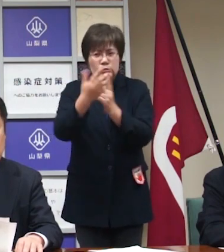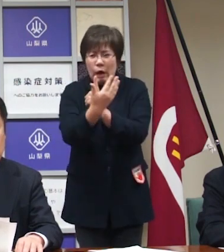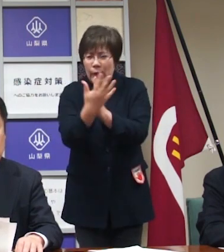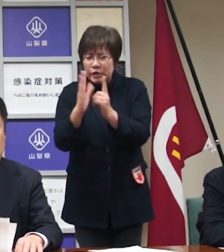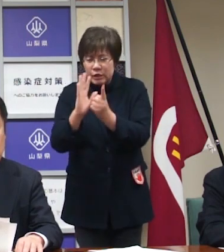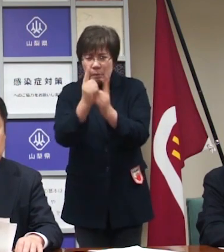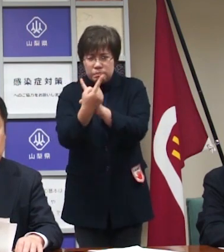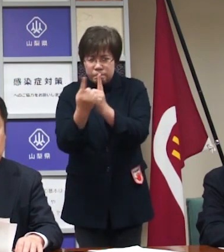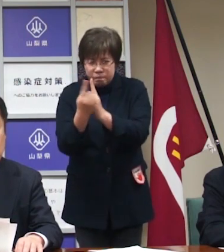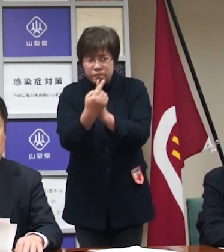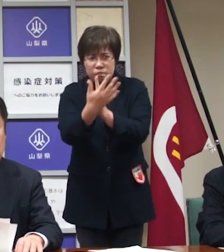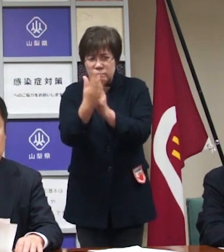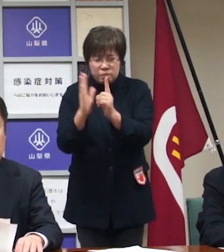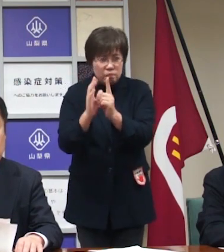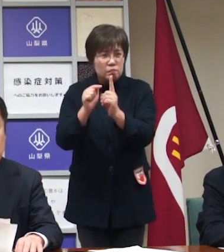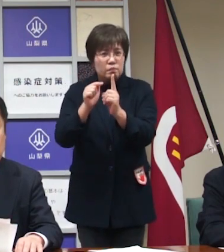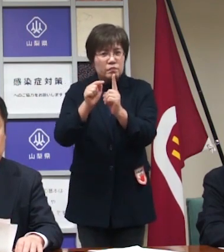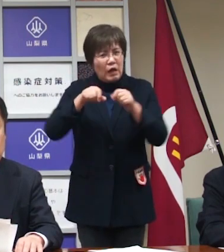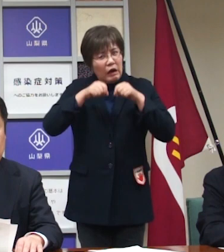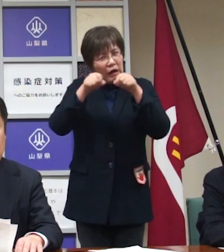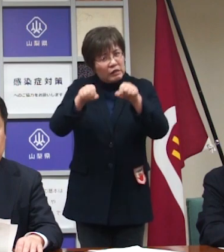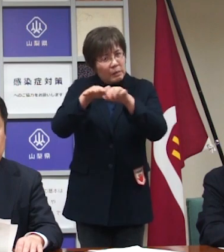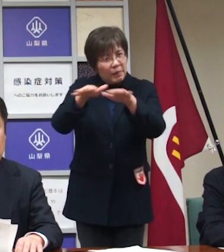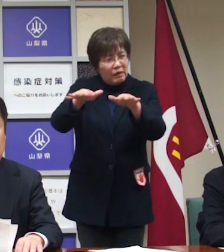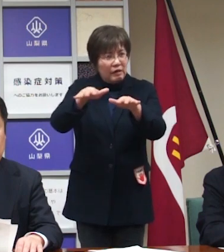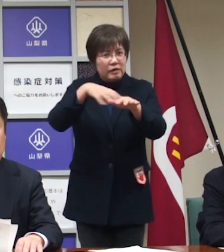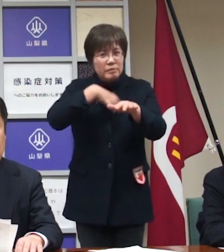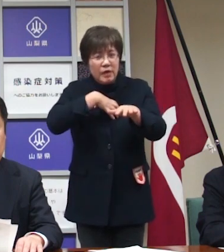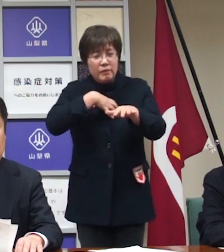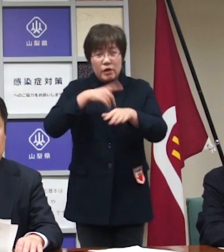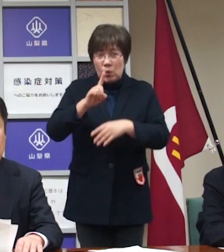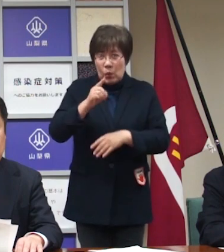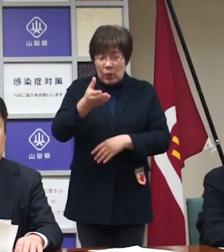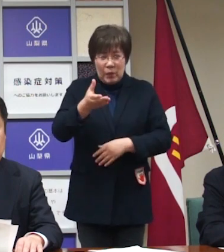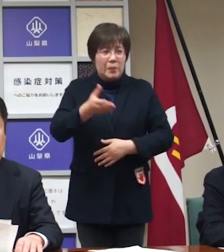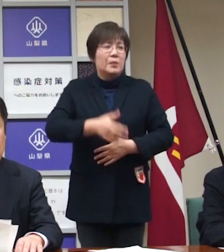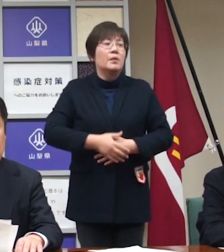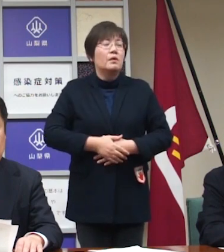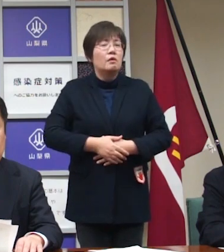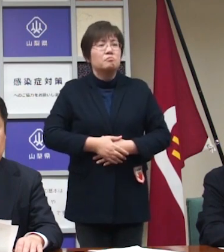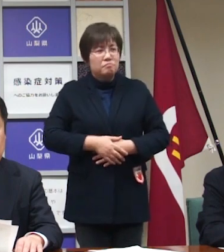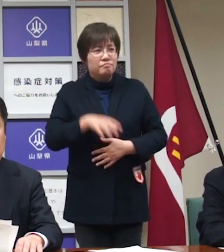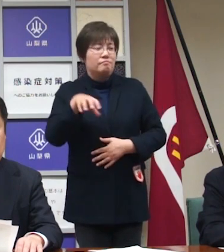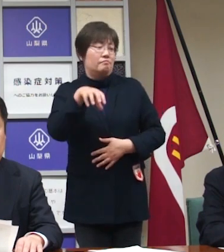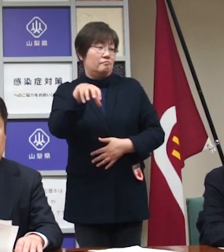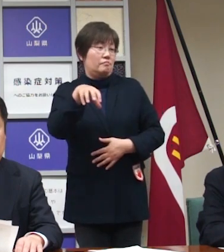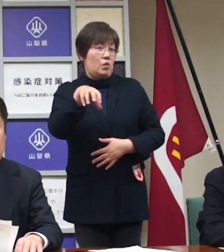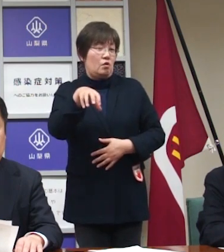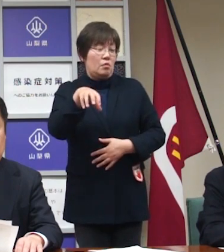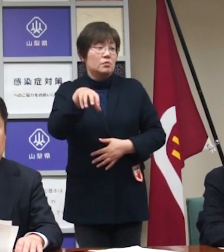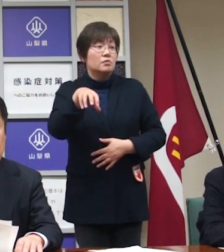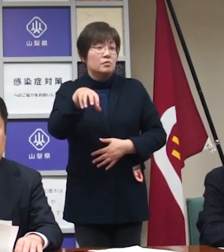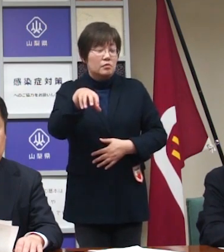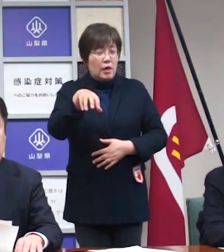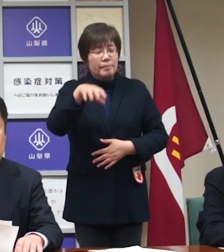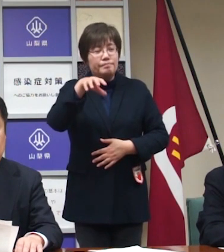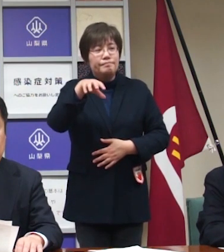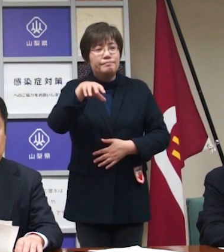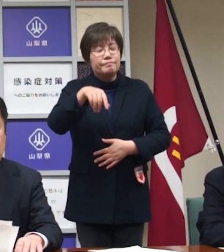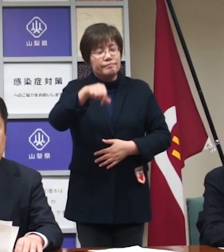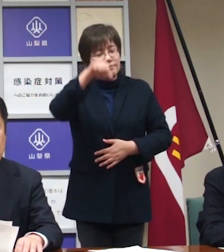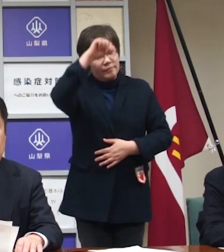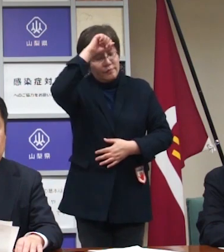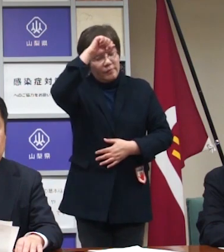感染している人が多くいる恐れがあると思うんですけれども、その辺はいかがですか。 そこは発熱